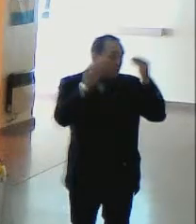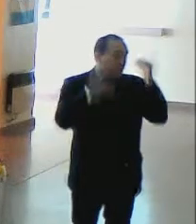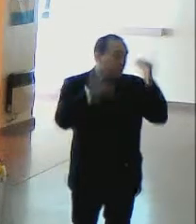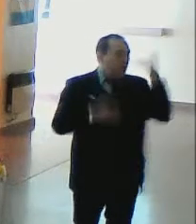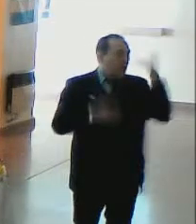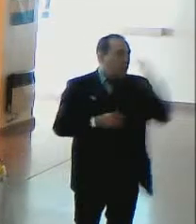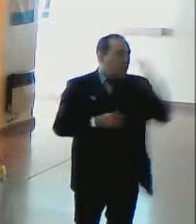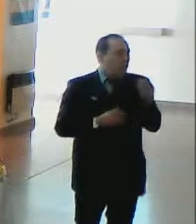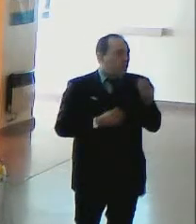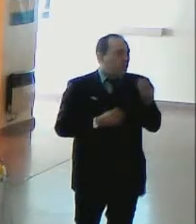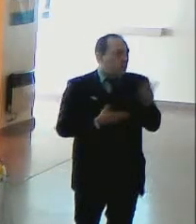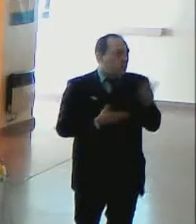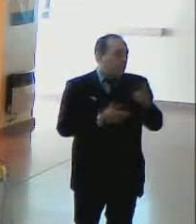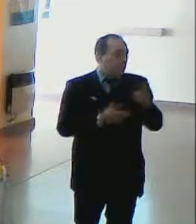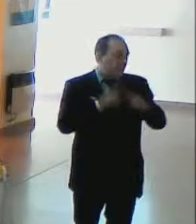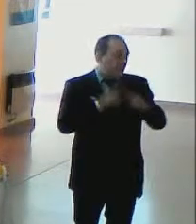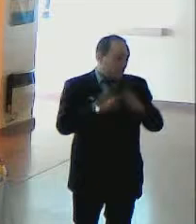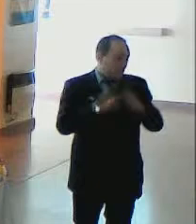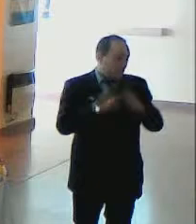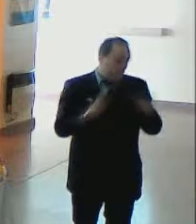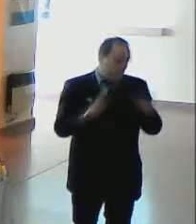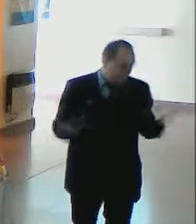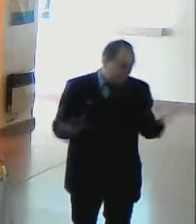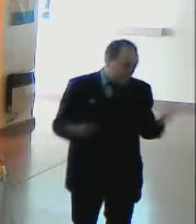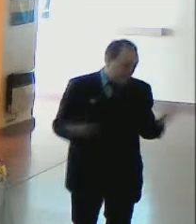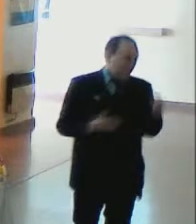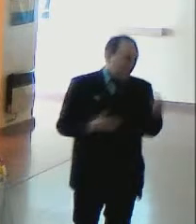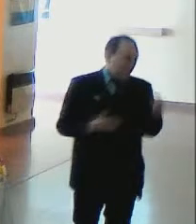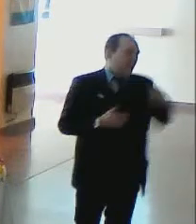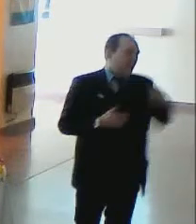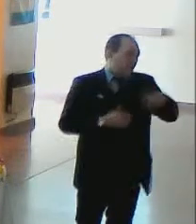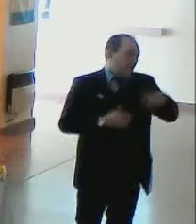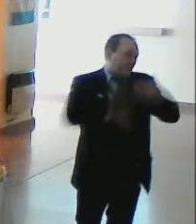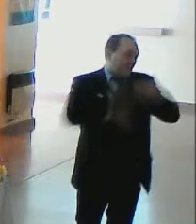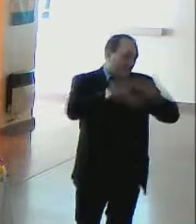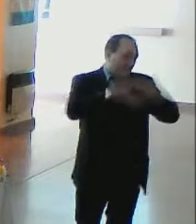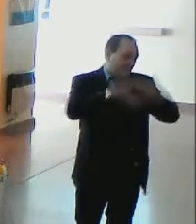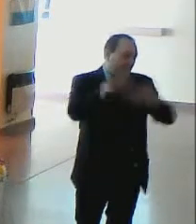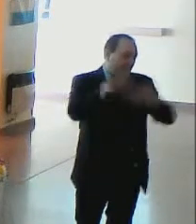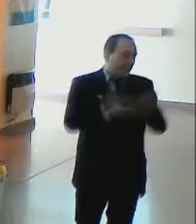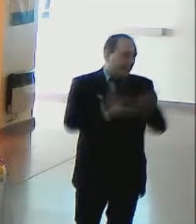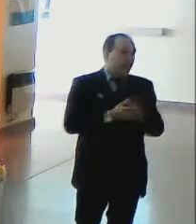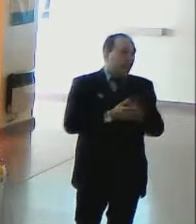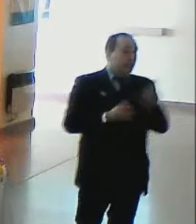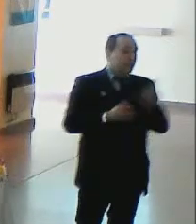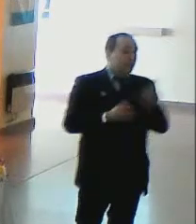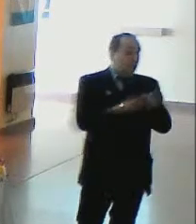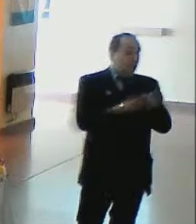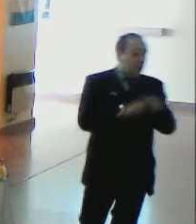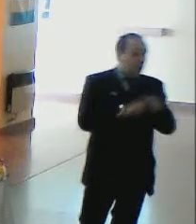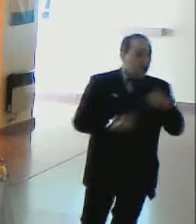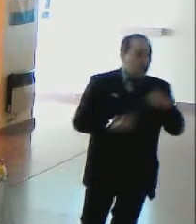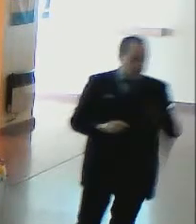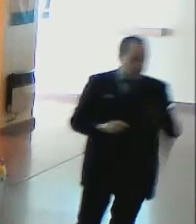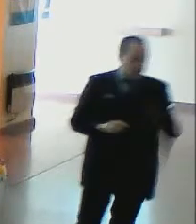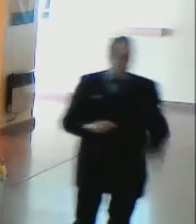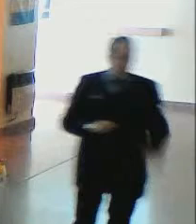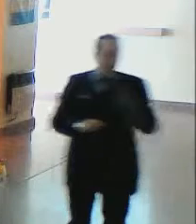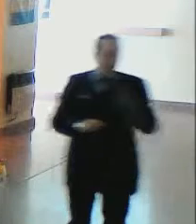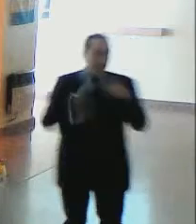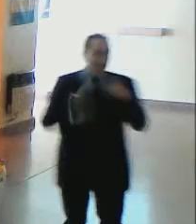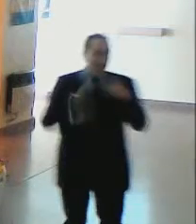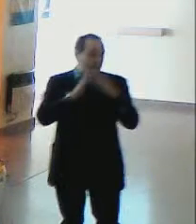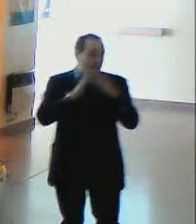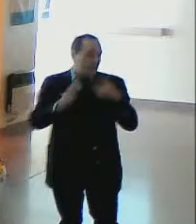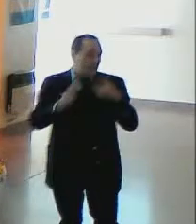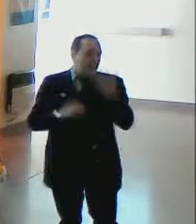oral. Entonces, antes tampoco había intérpretes. Entonces, bueno, sí, ahora ha